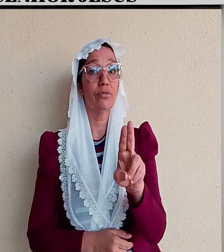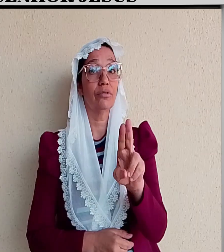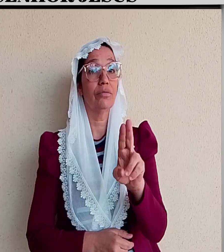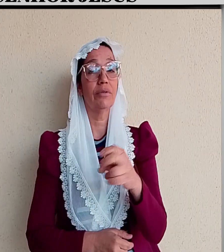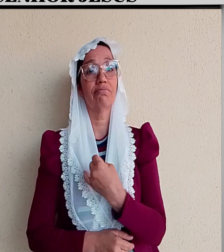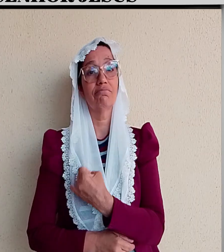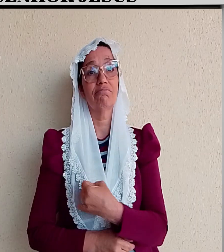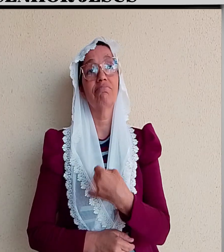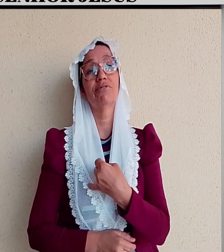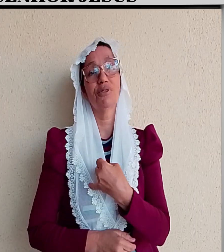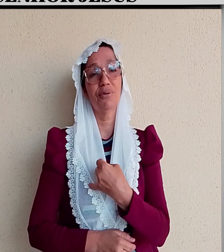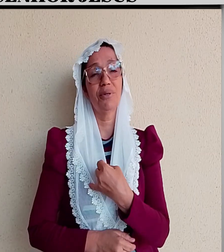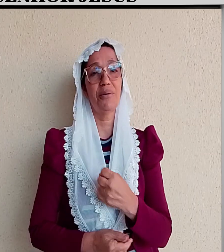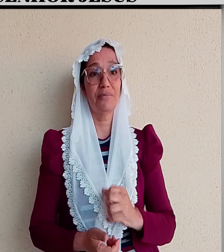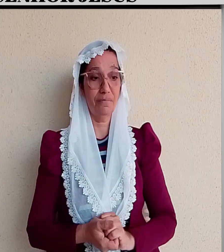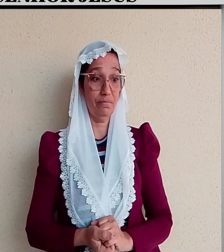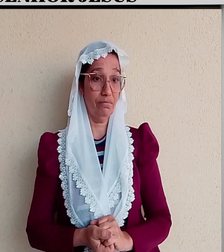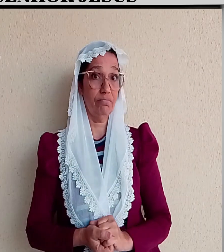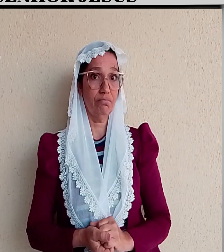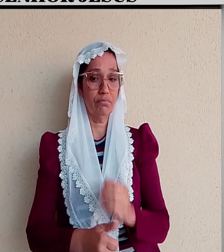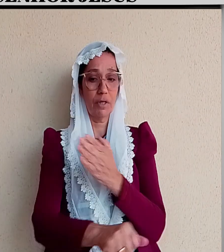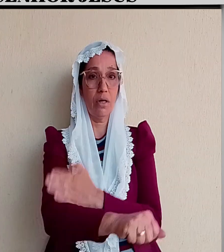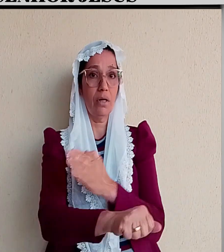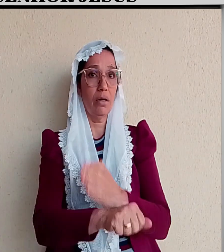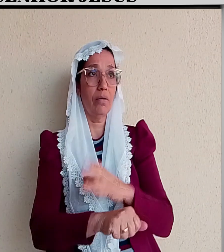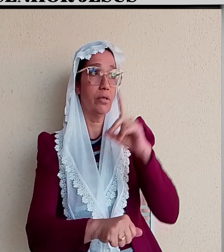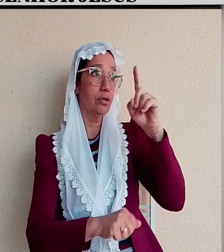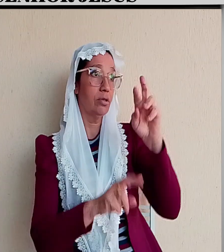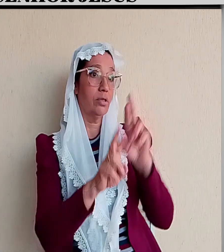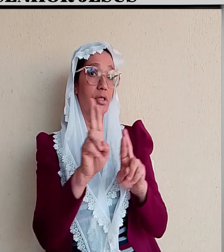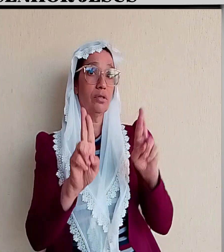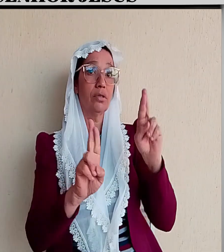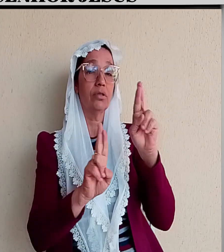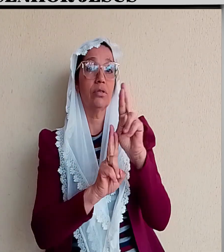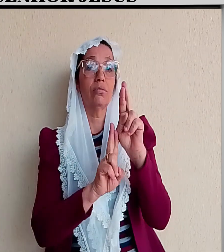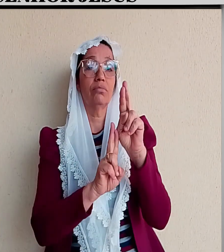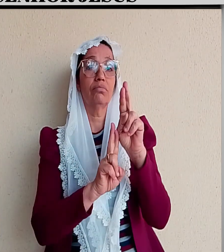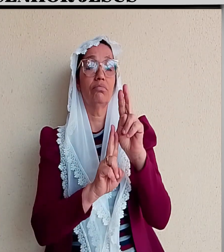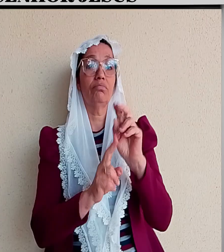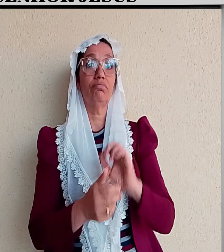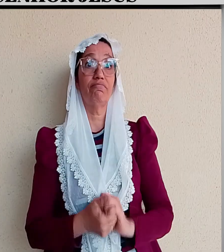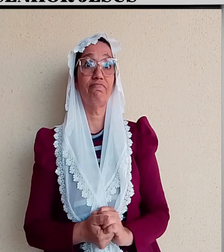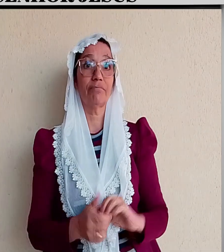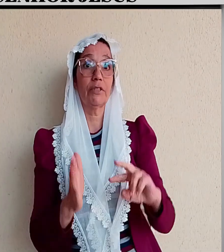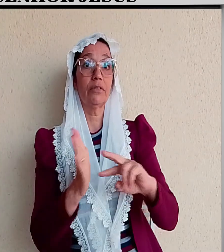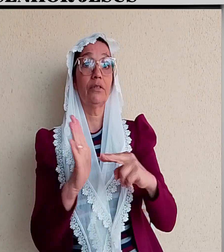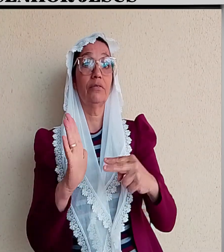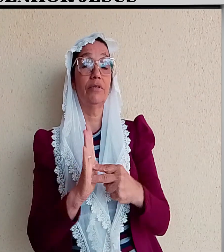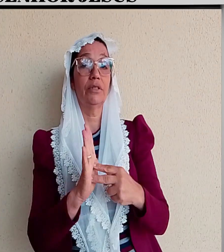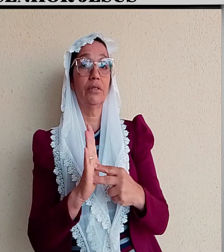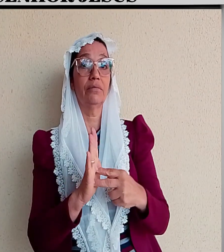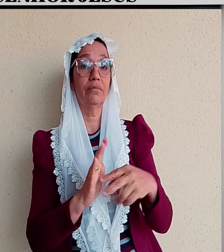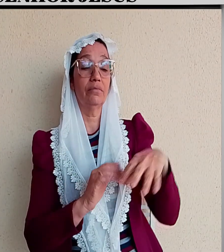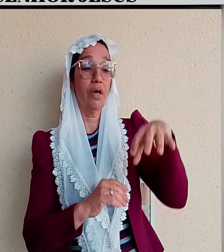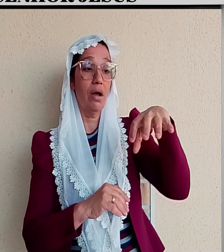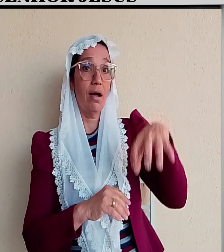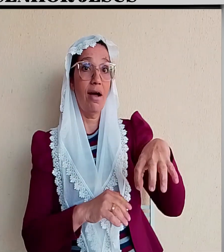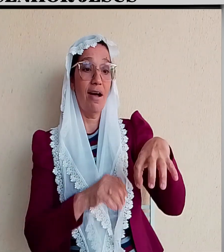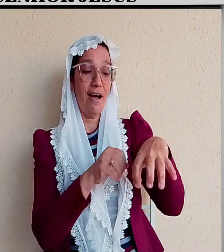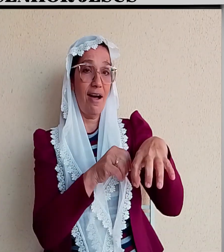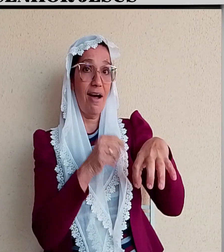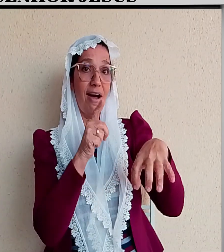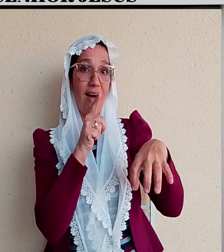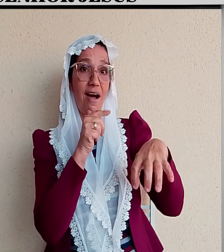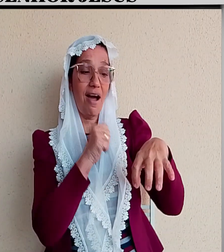reestruturação. A reestruturação se chama Ilha de Patmos a partir de hoje. E aquele que ficar nela, aleluia,